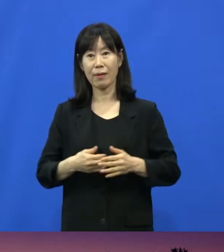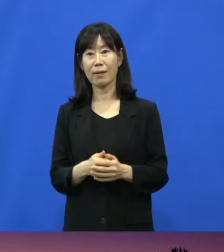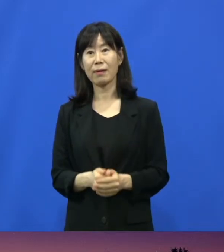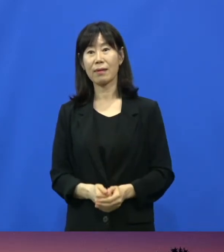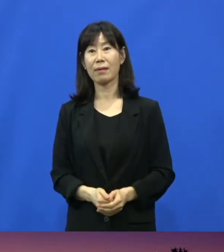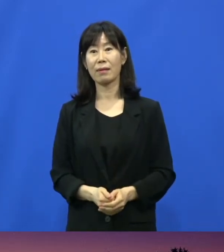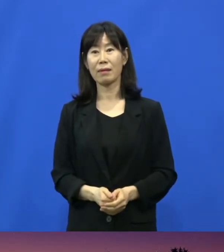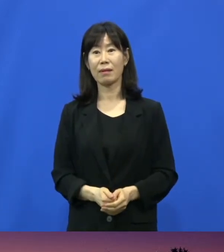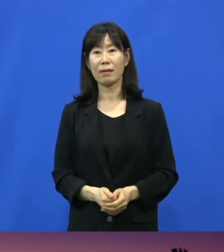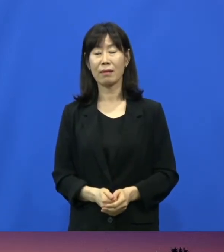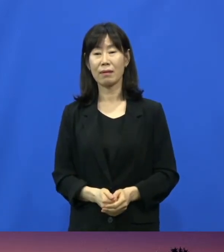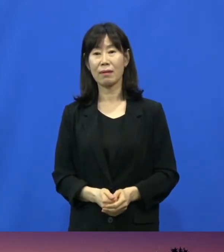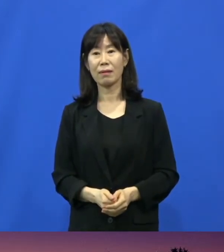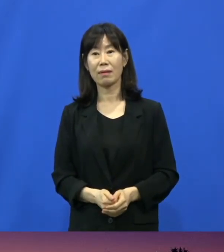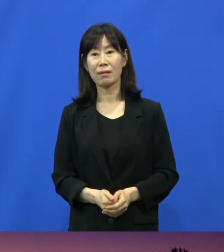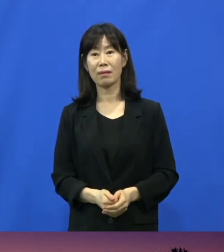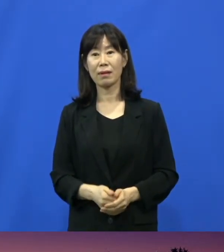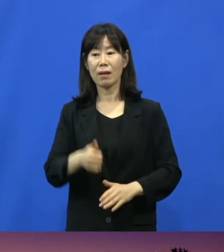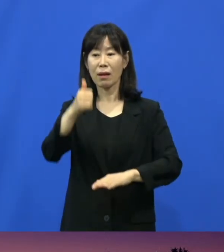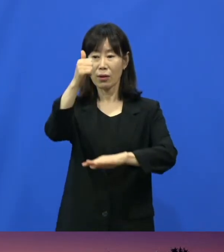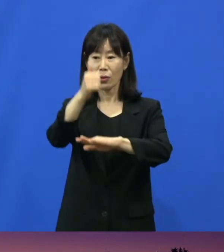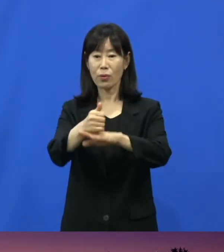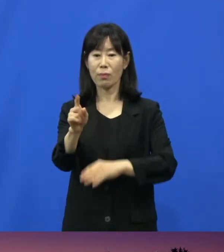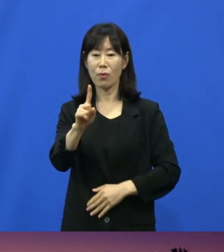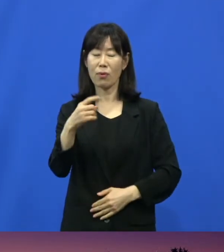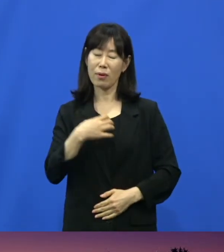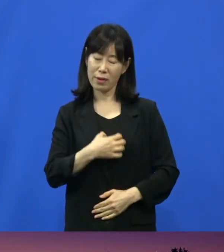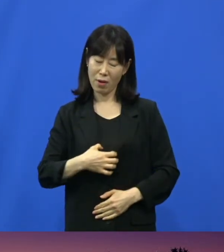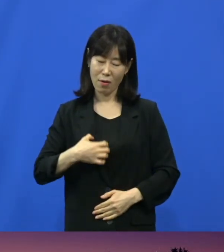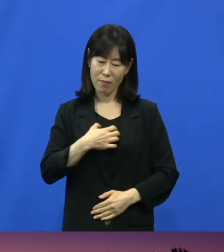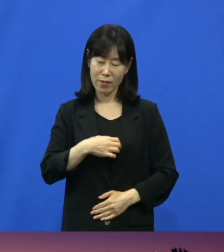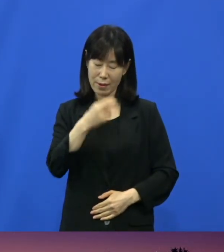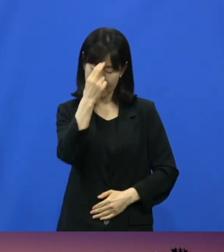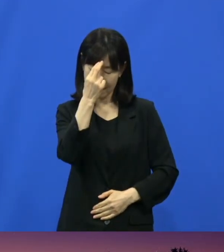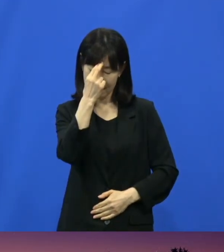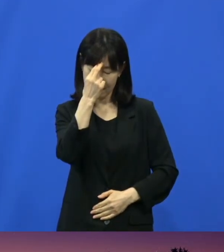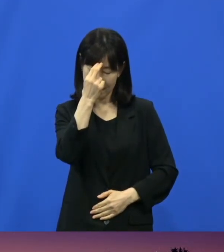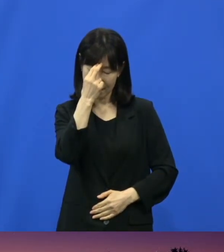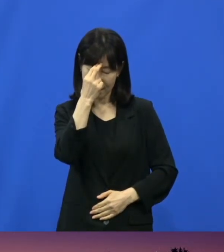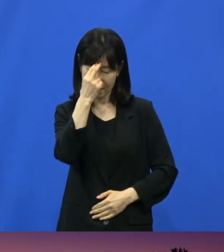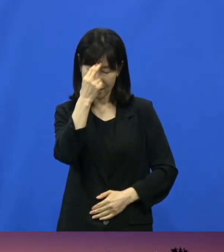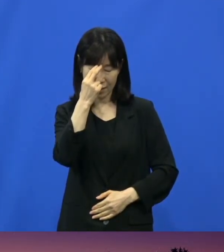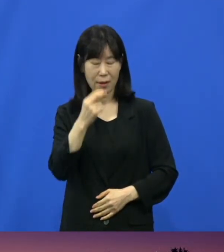그러면 결국은 뭐가 많아요? 염려, 근심이 늘어날 수밖에 없어요.